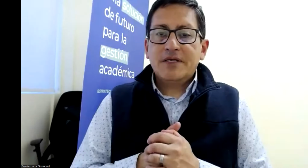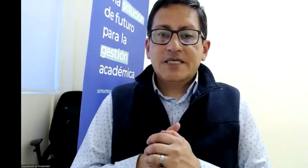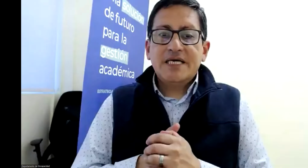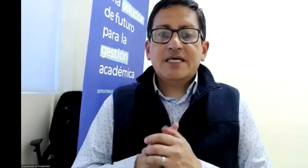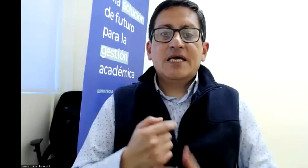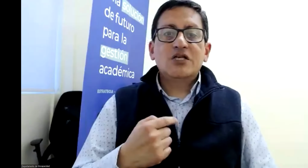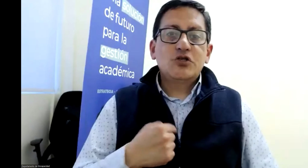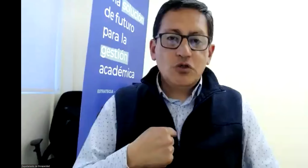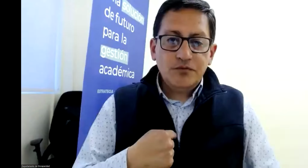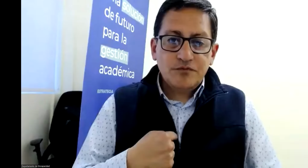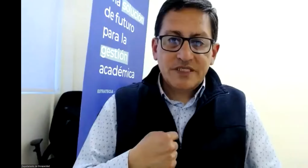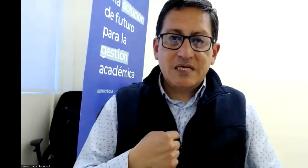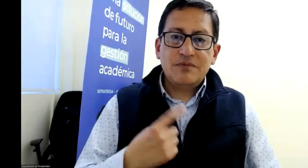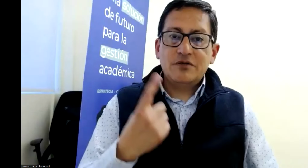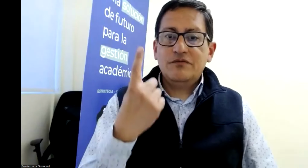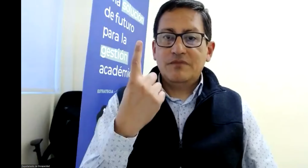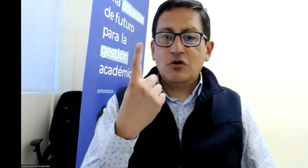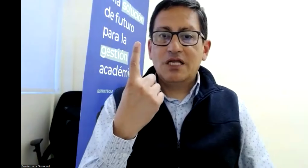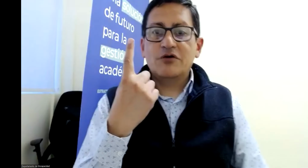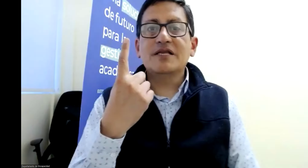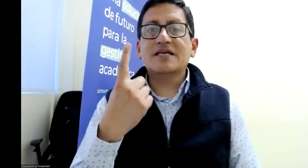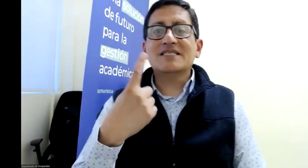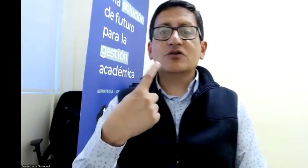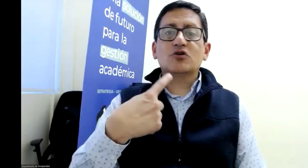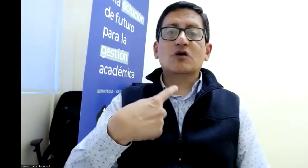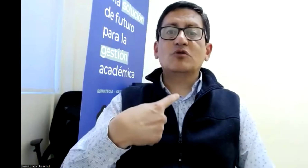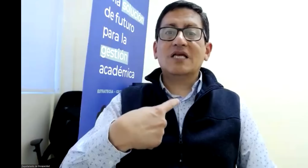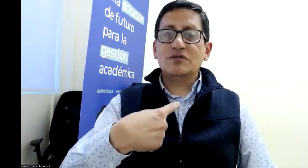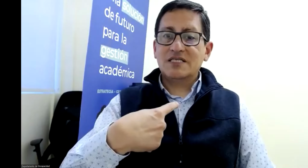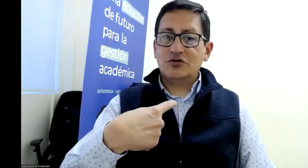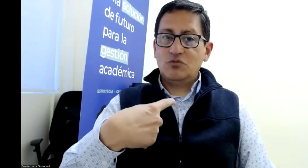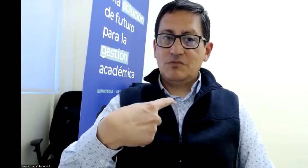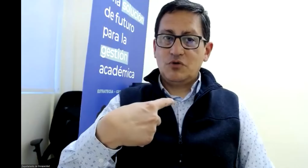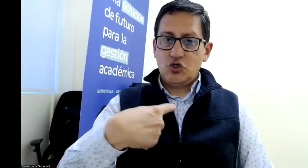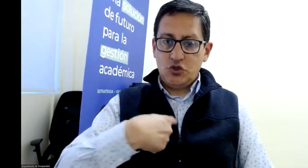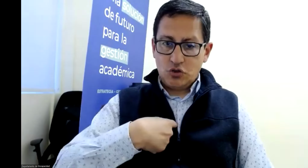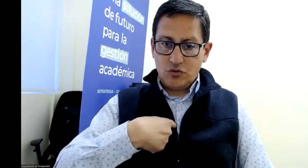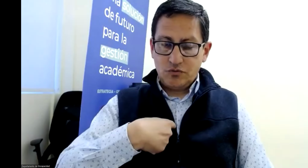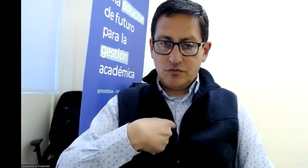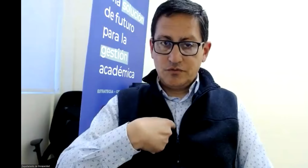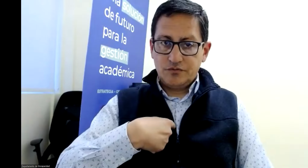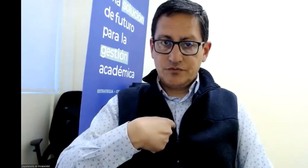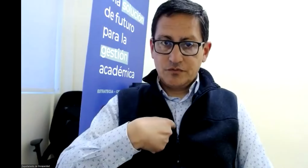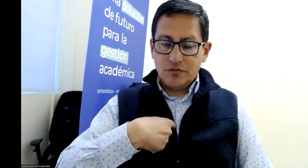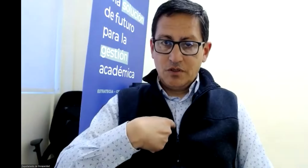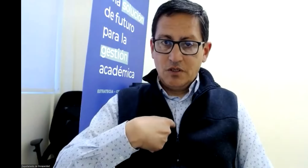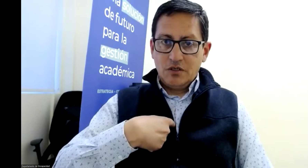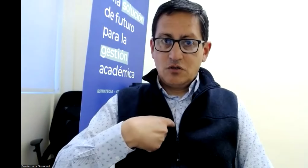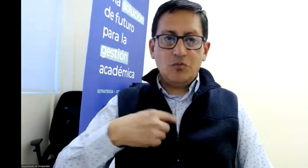serían el yo sería el primero vamos con el dedo índice hacia nosotros no apuntamos hacia nosotros mismos yo no